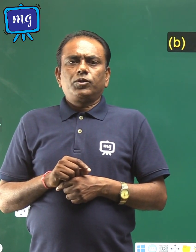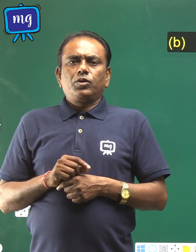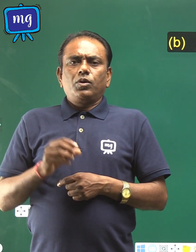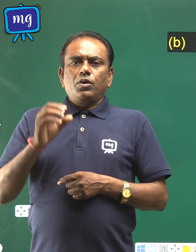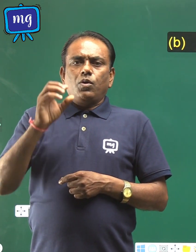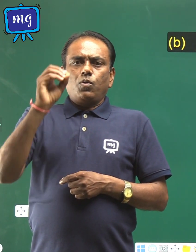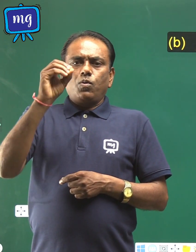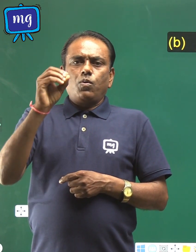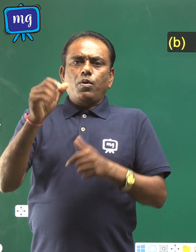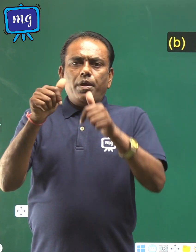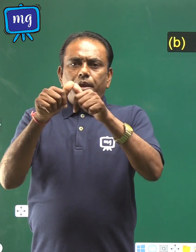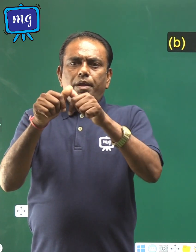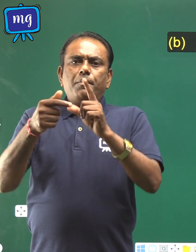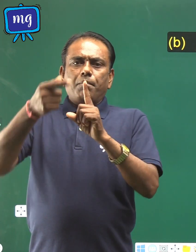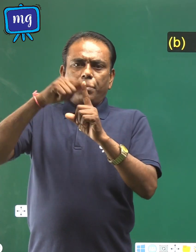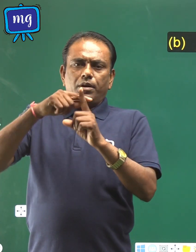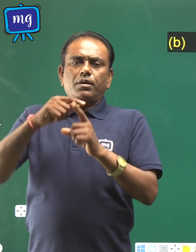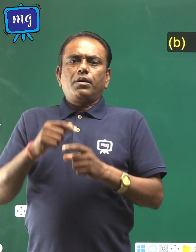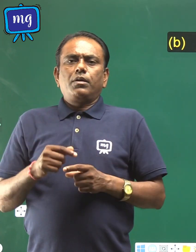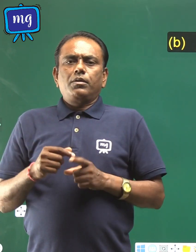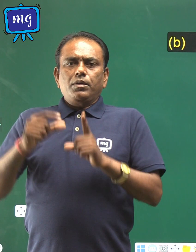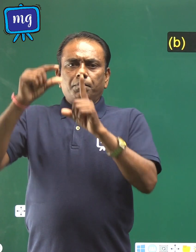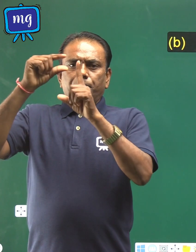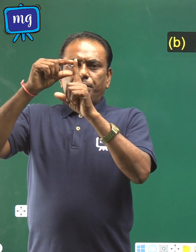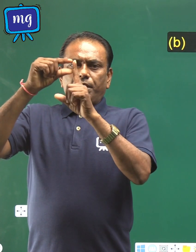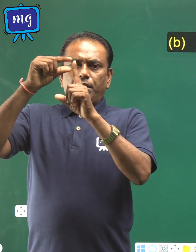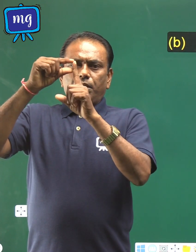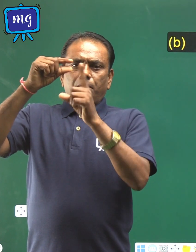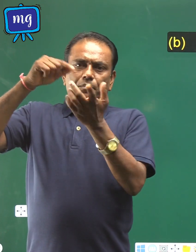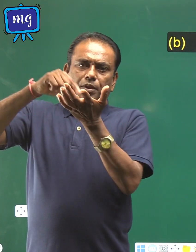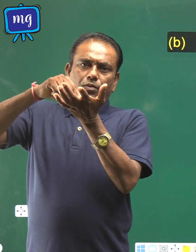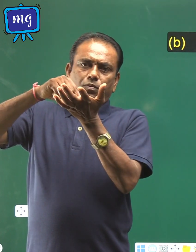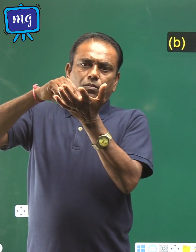ओ ए पर पी बिंदु पर